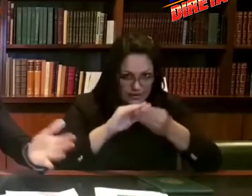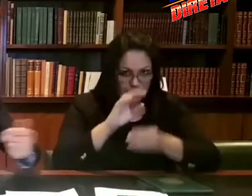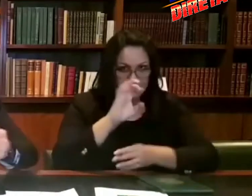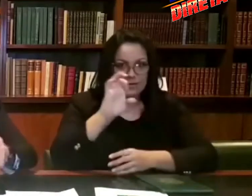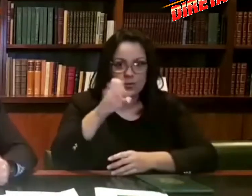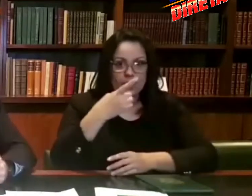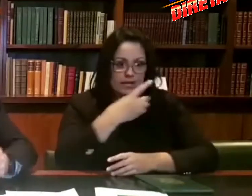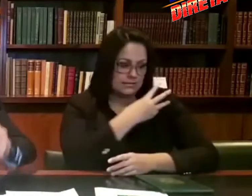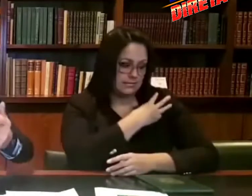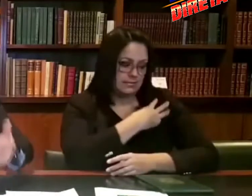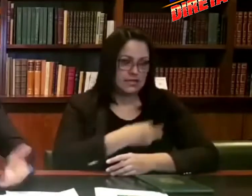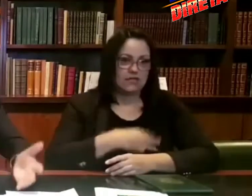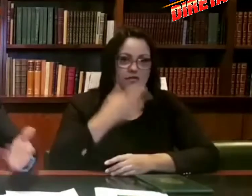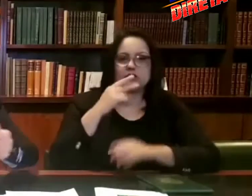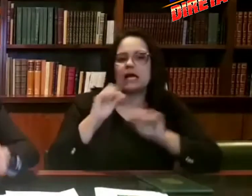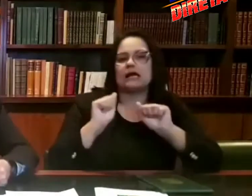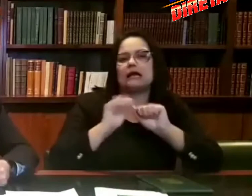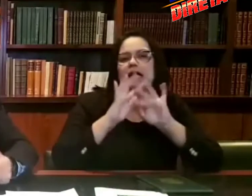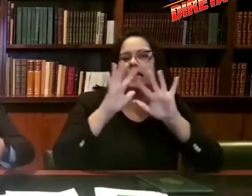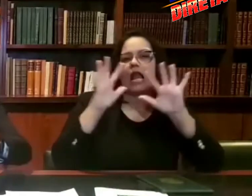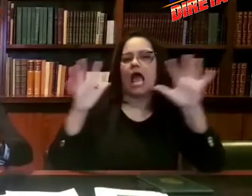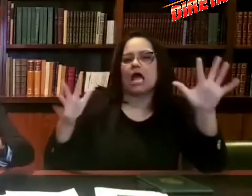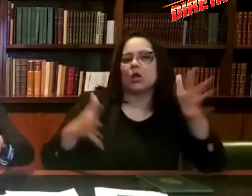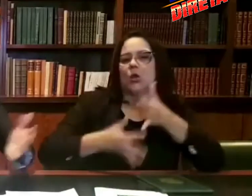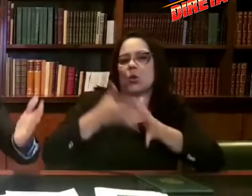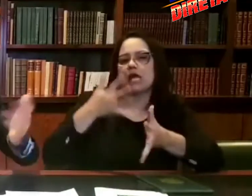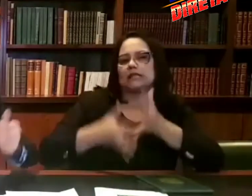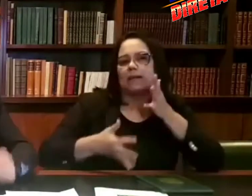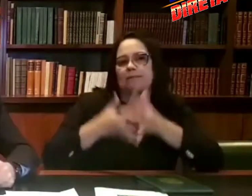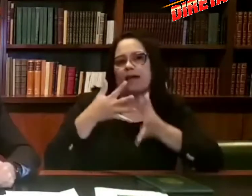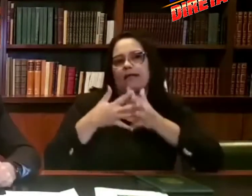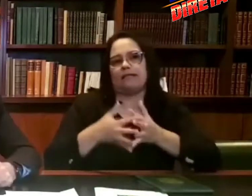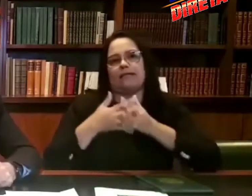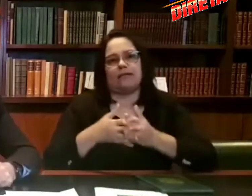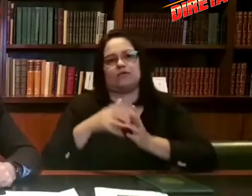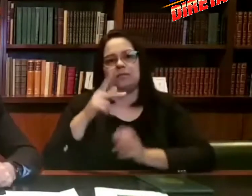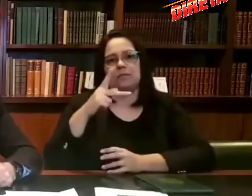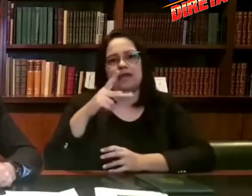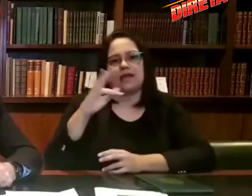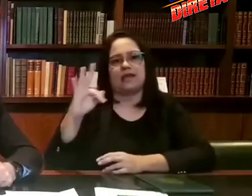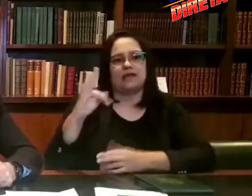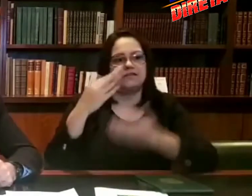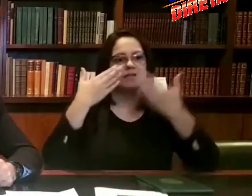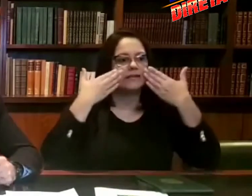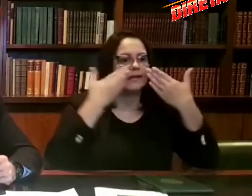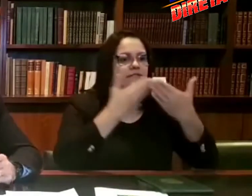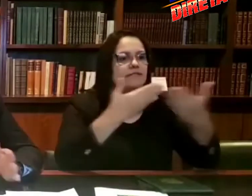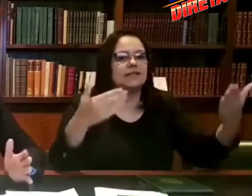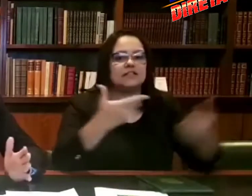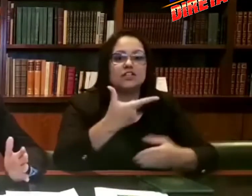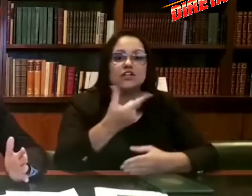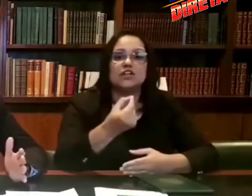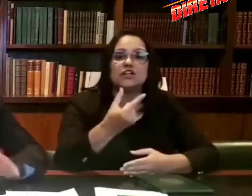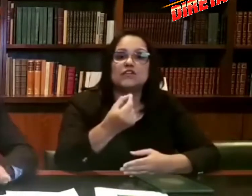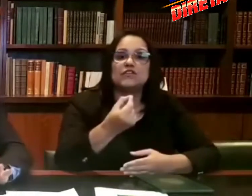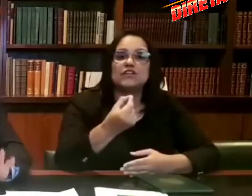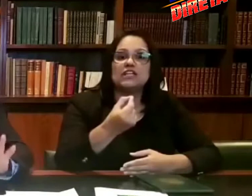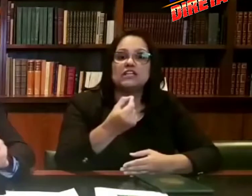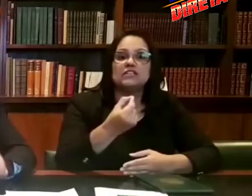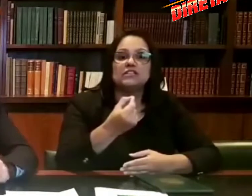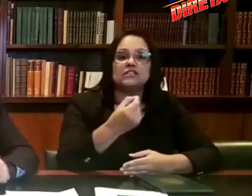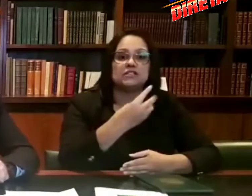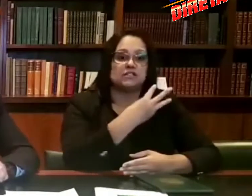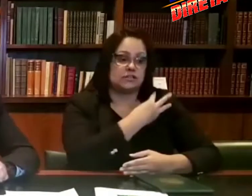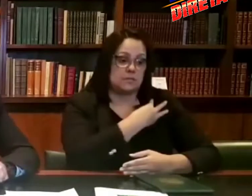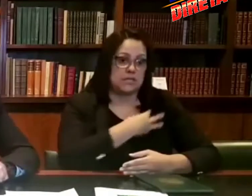estava bem claro que eu estava interferindo na PF, na frente de 20 ministros, tá, eu podia destruir o vídeo. Mas falei, não,